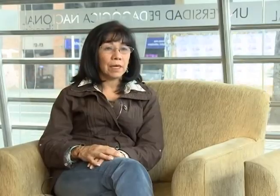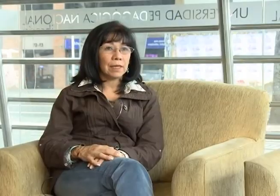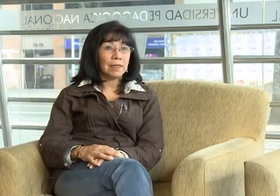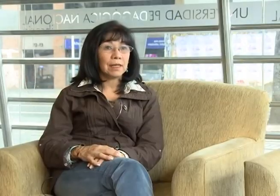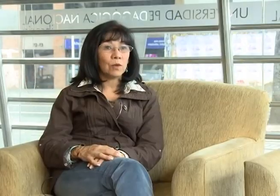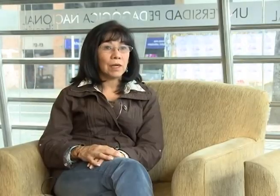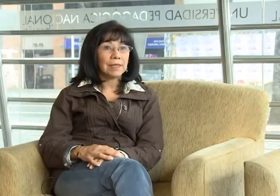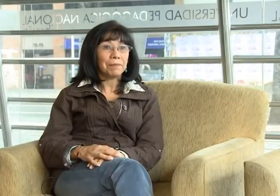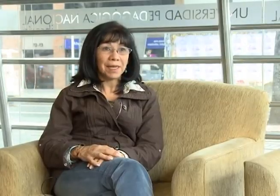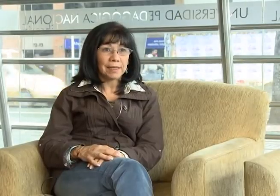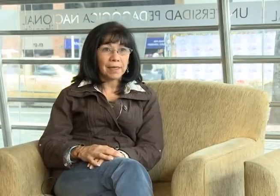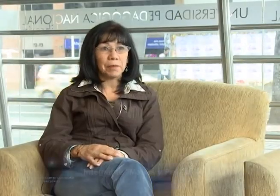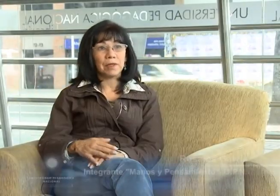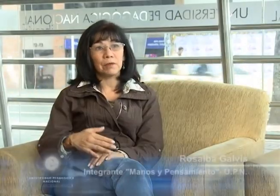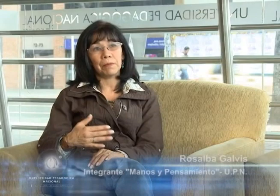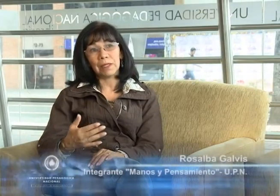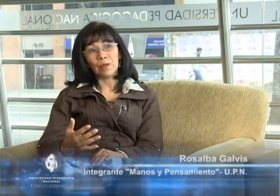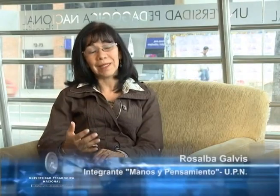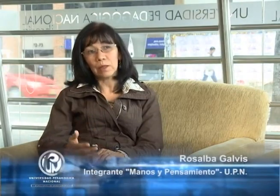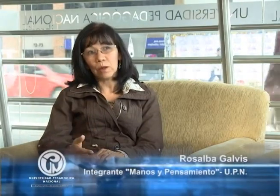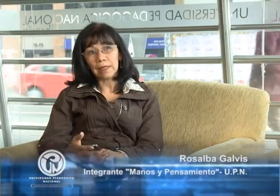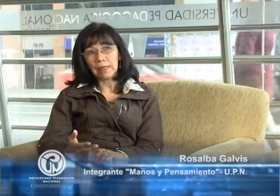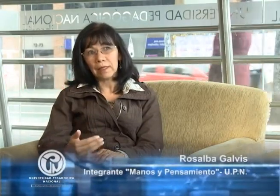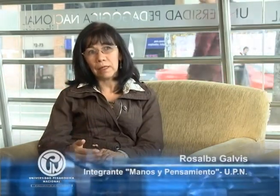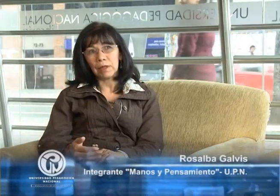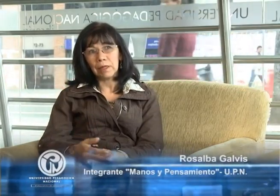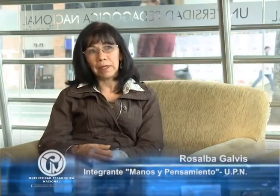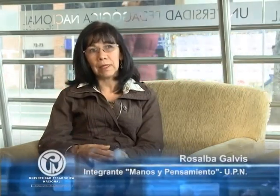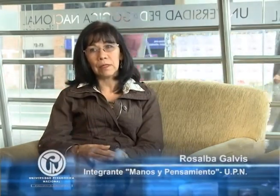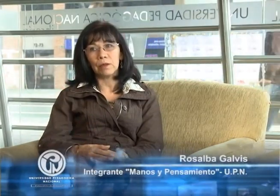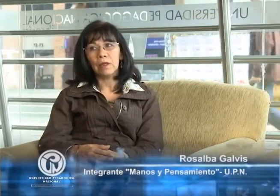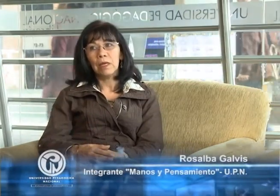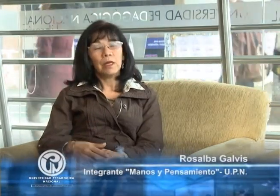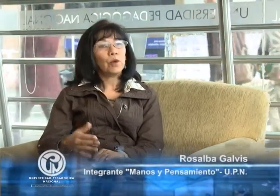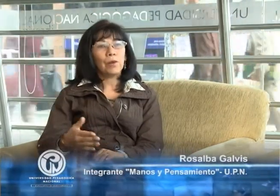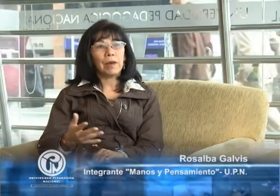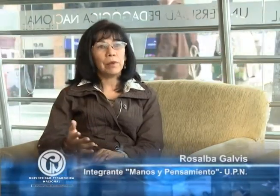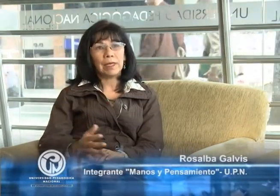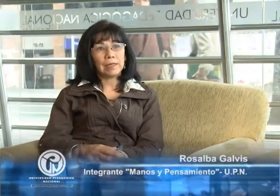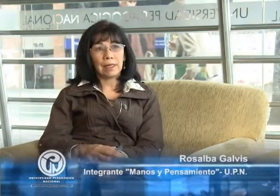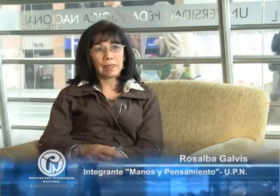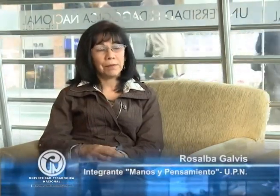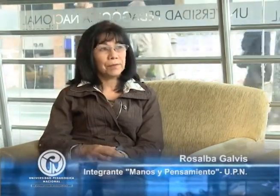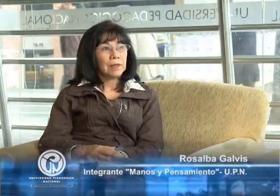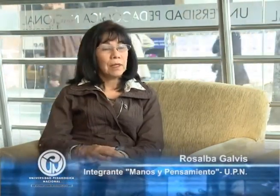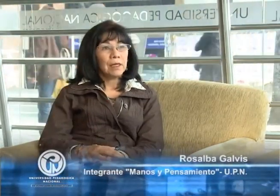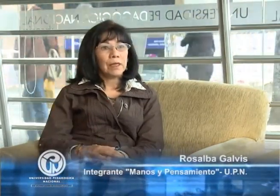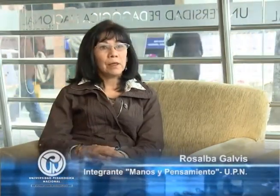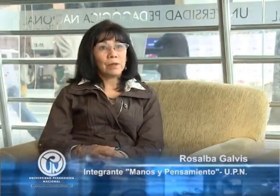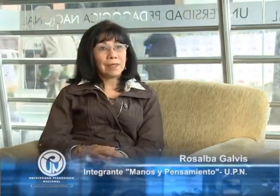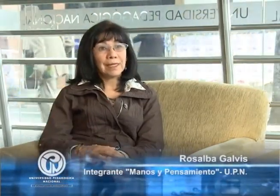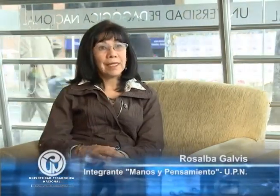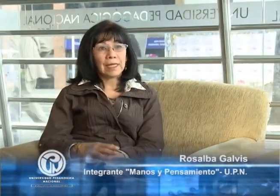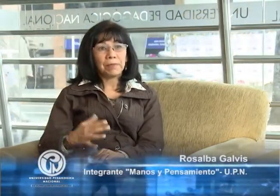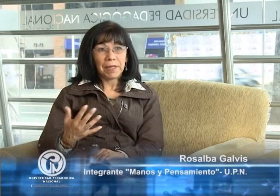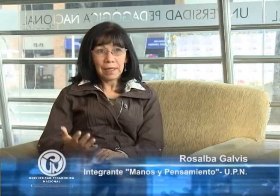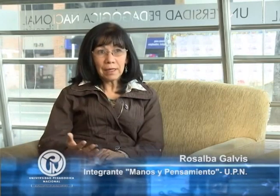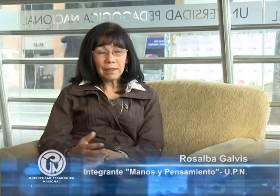sociales en las cuales se piensa que por ser una persona sorda que tiene una limitación no va a poder hacerlo. Entonces, desde la experiencia